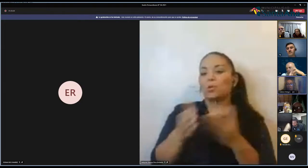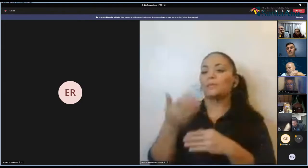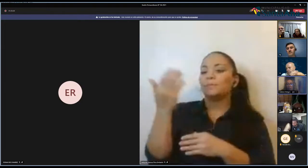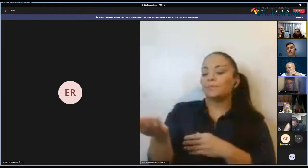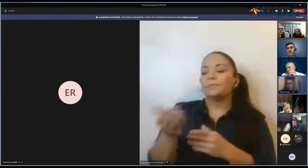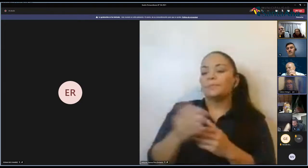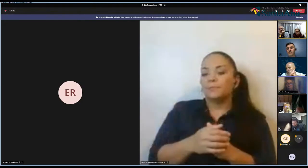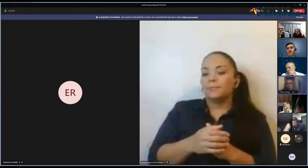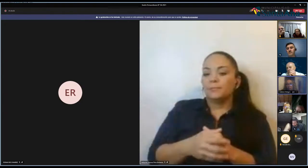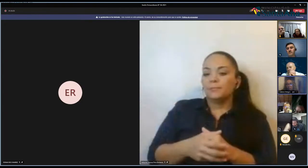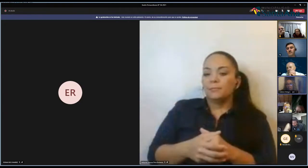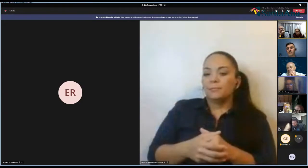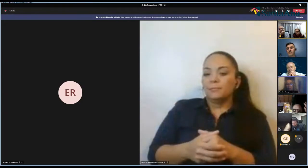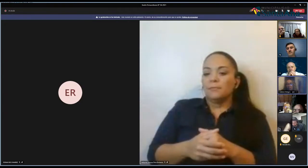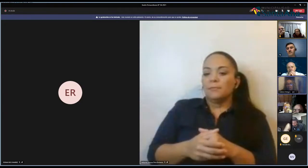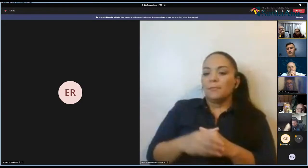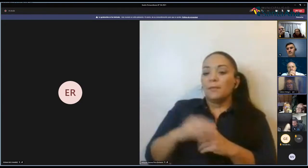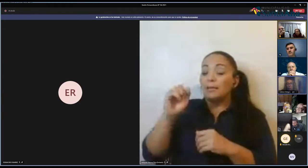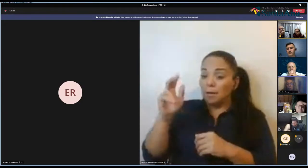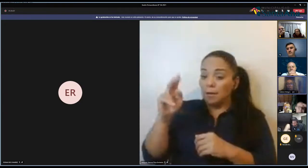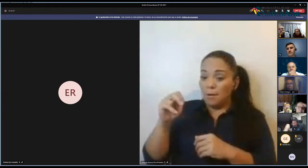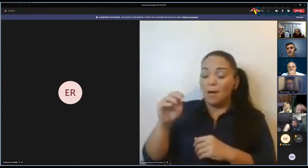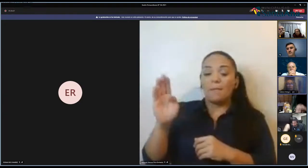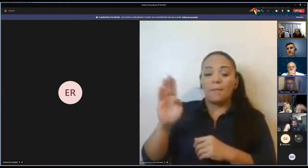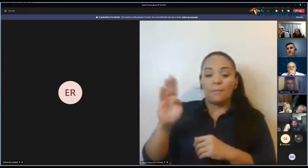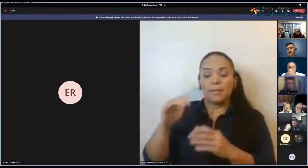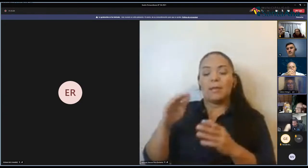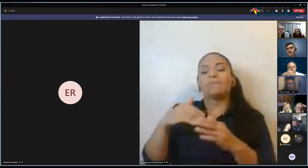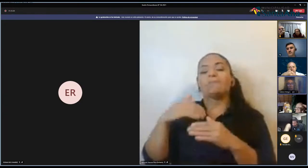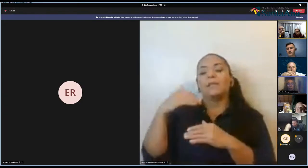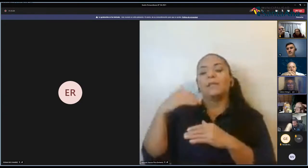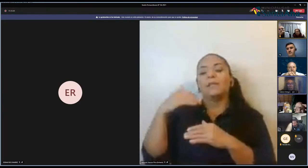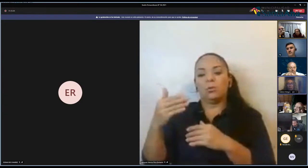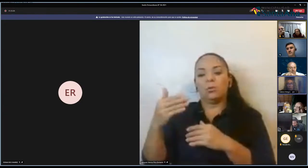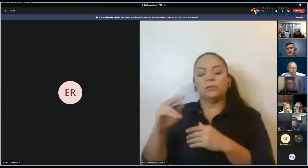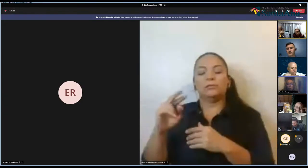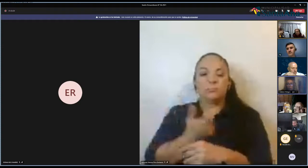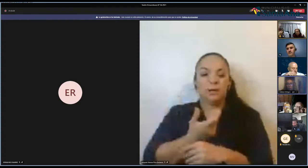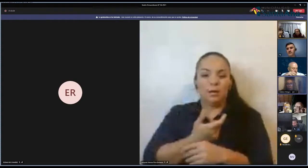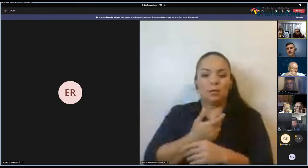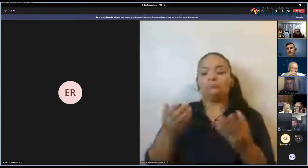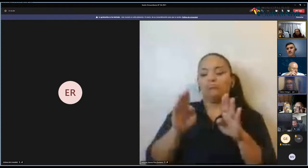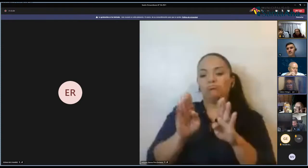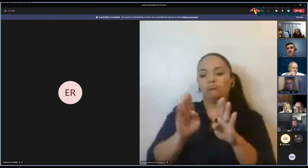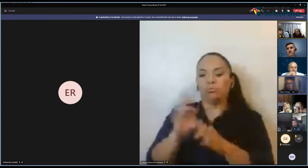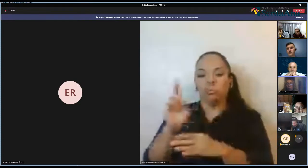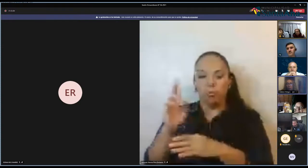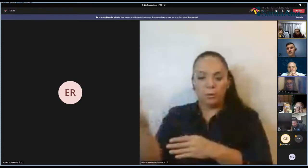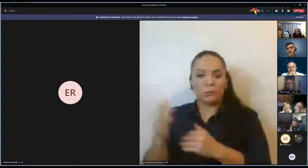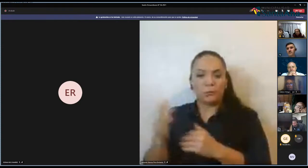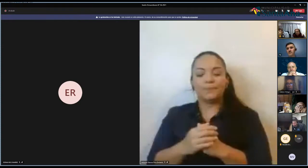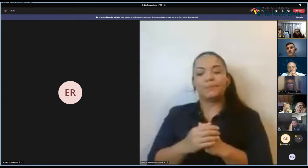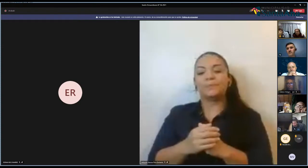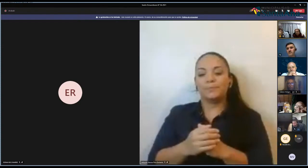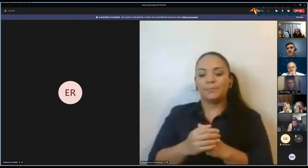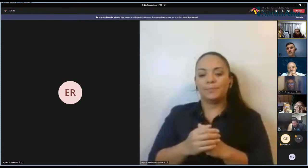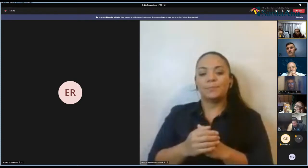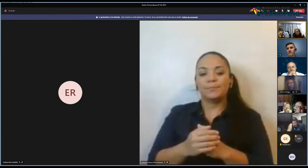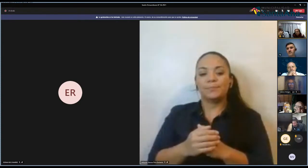a don esteban balmaceda respuesta o gerardo y para cerrar el proyecto adelante don esteban